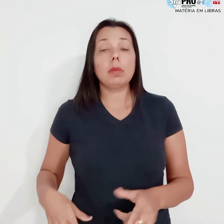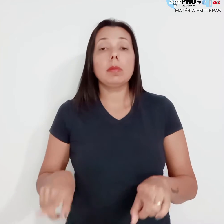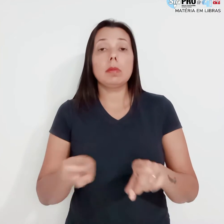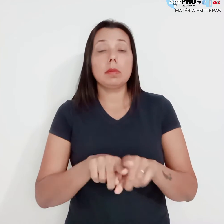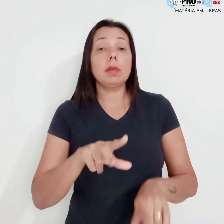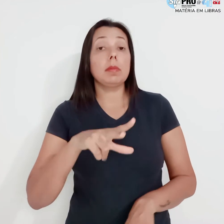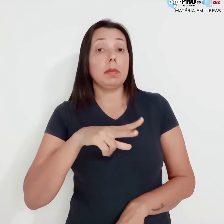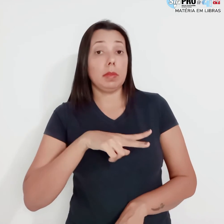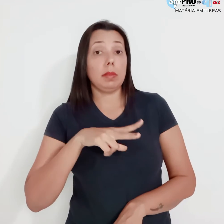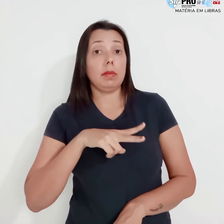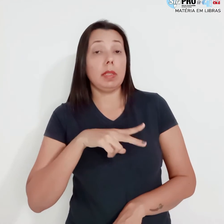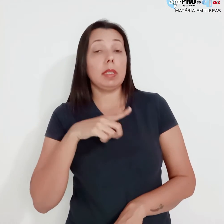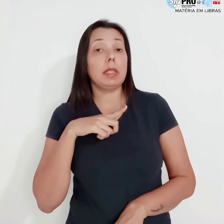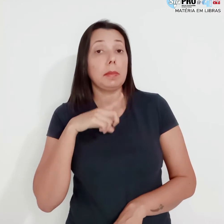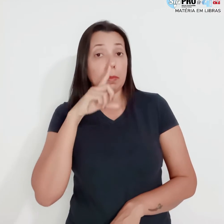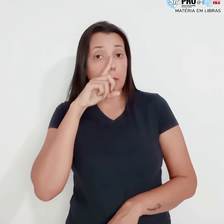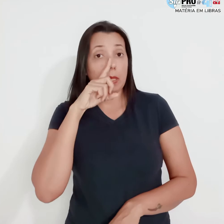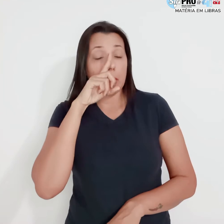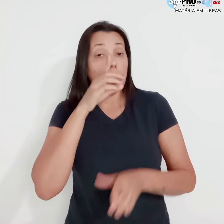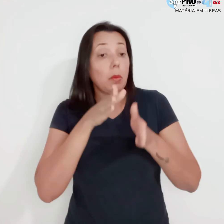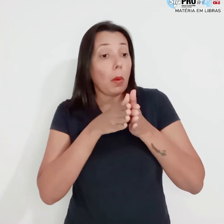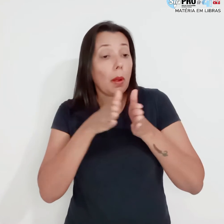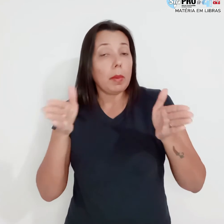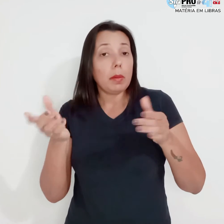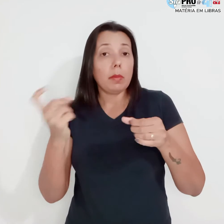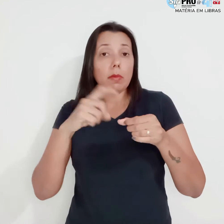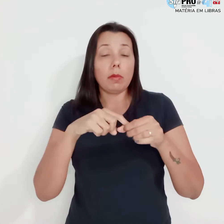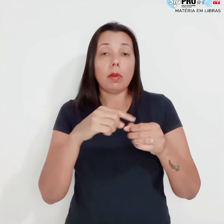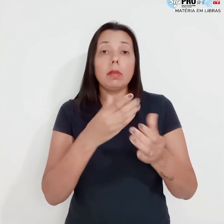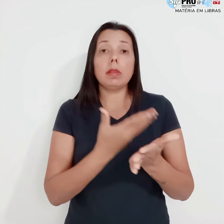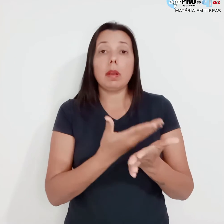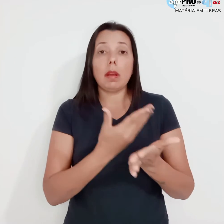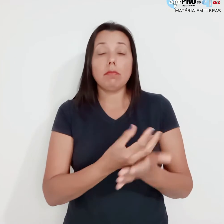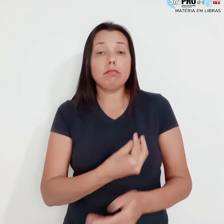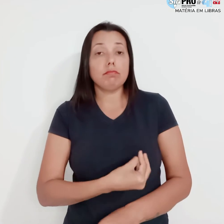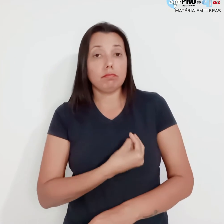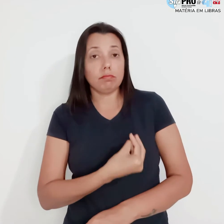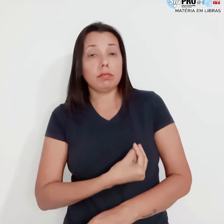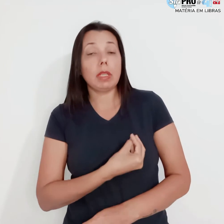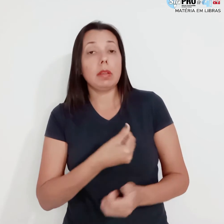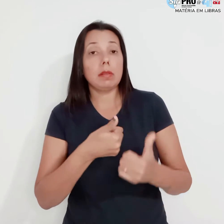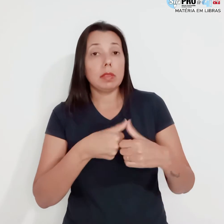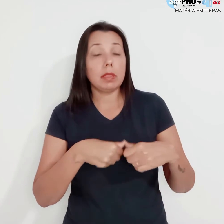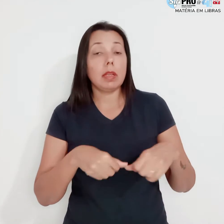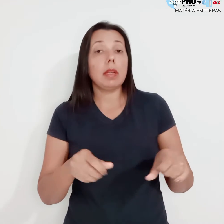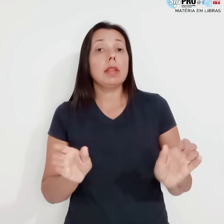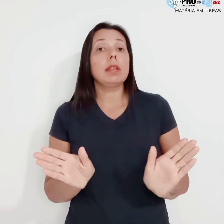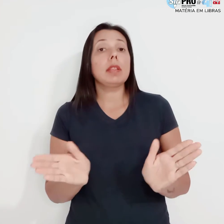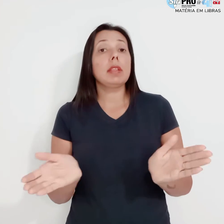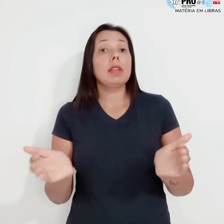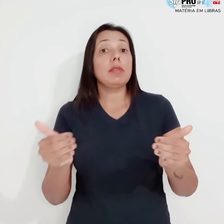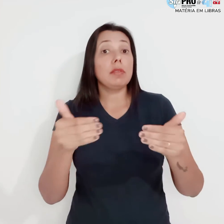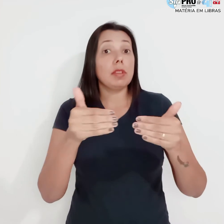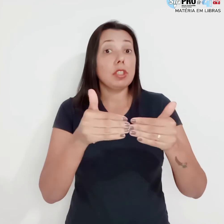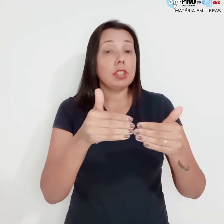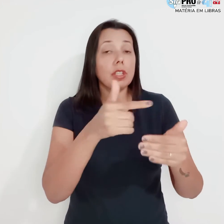privadas que arriscaram abrir para o retorno presencial estão tendo de retomar as